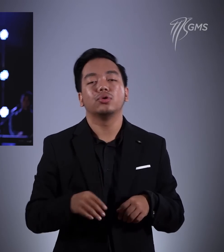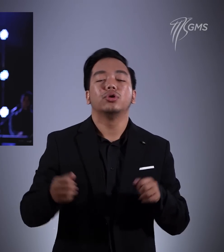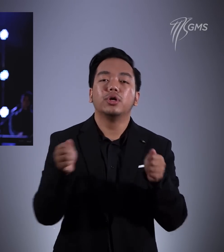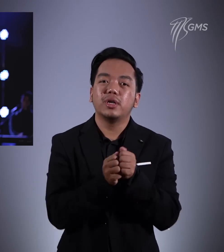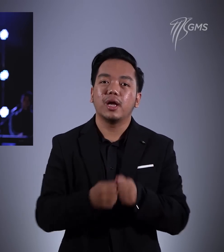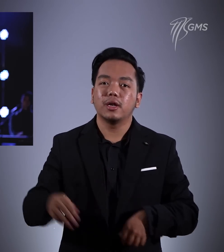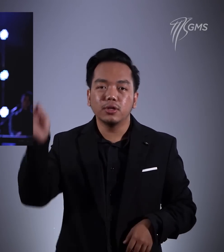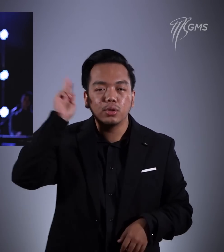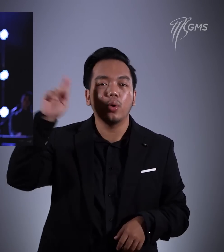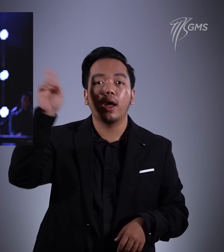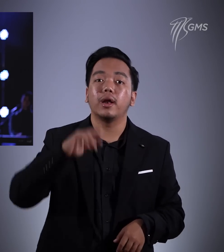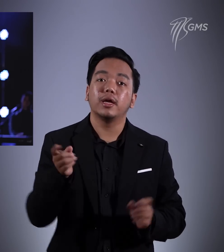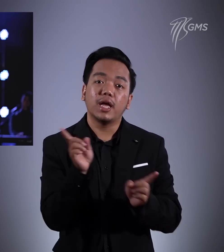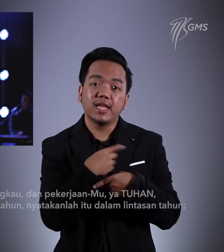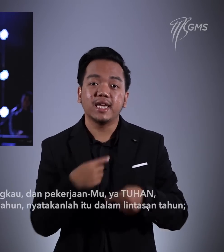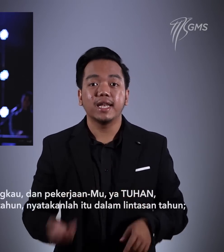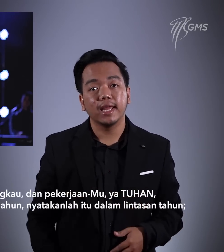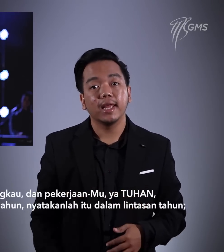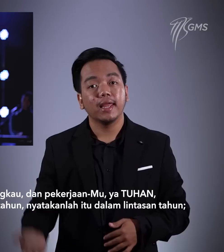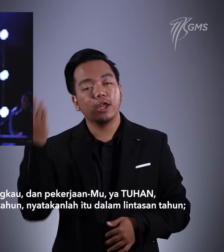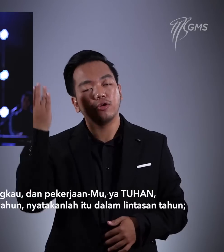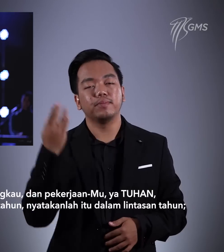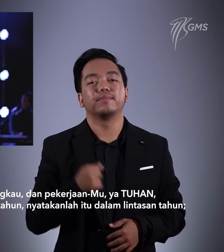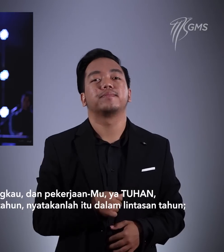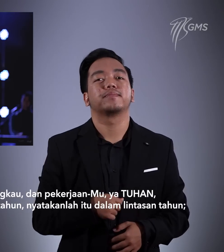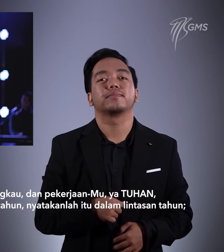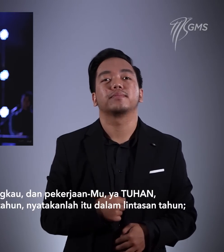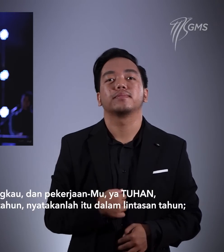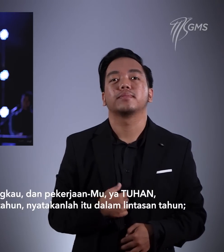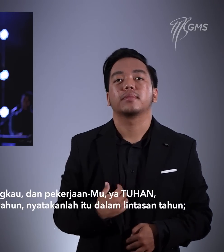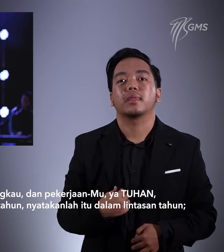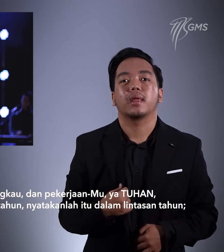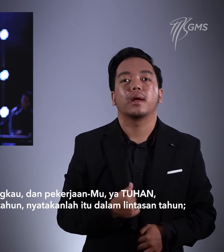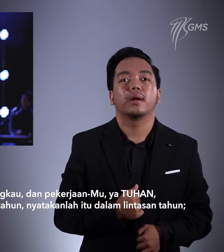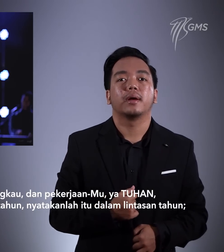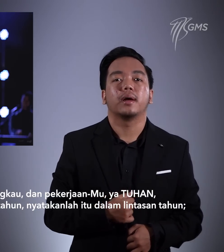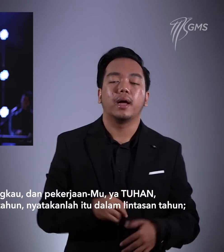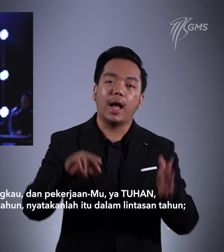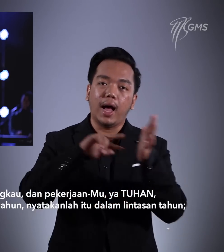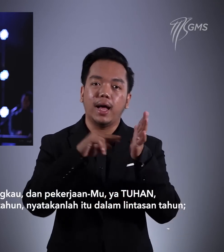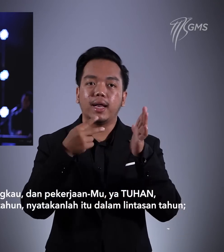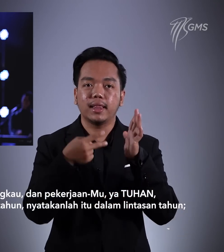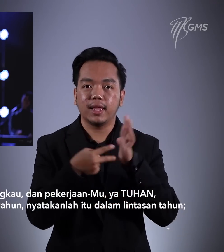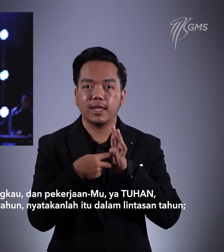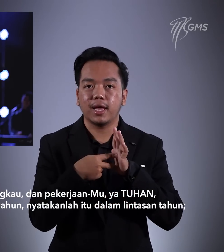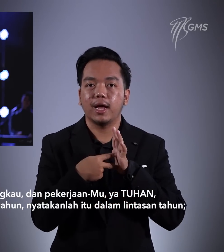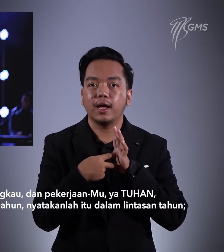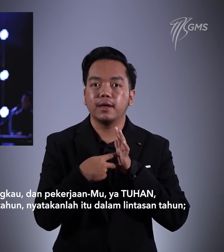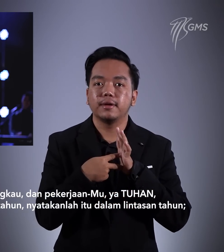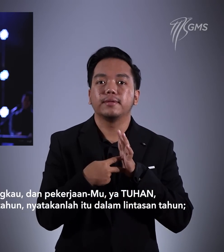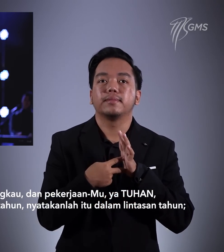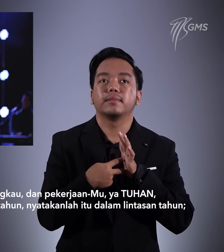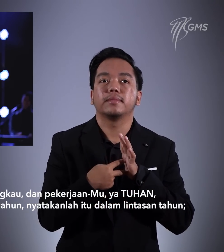dibuat hidup hari-hari ini ya Tuhan. Itu maksudnya, hidupkanlah aku, hidupkanlah itu dalam lintasan tahun, pekerjaanmu itu.